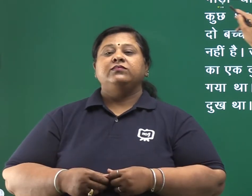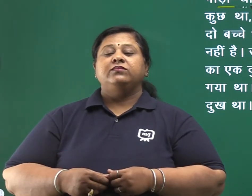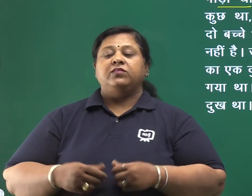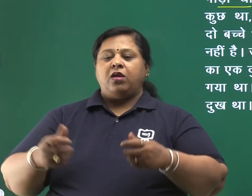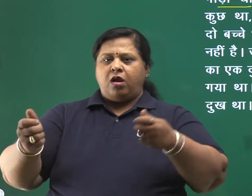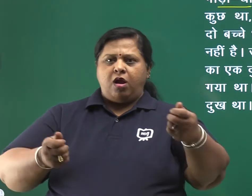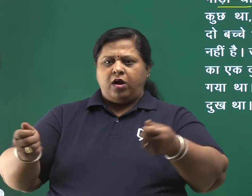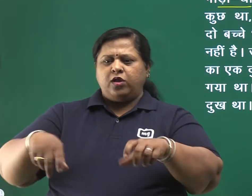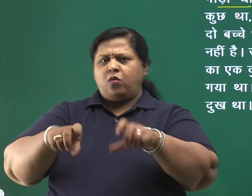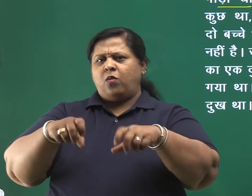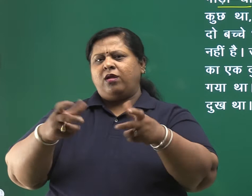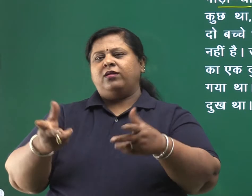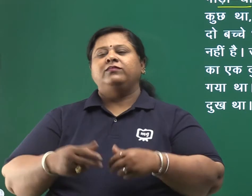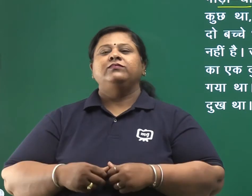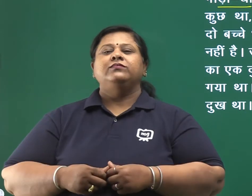गाड़ी घोड़े,